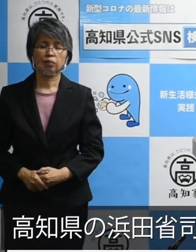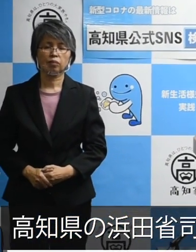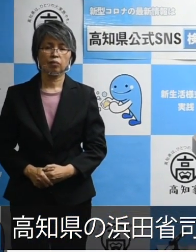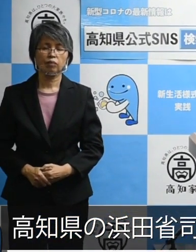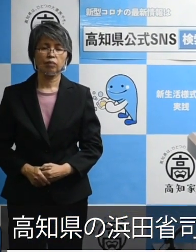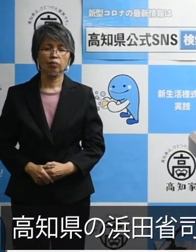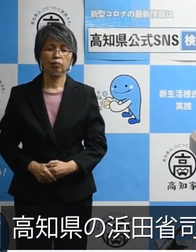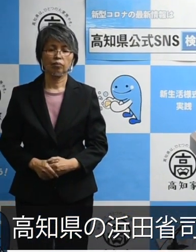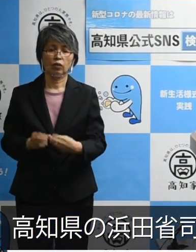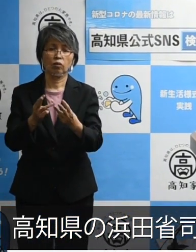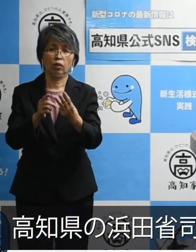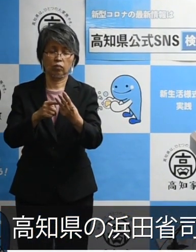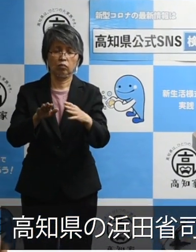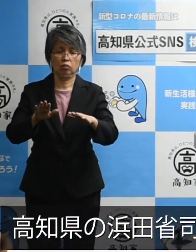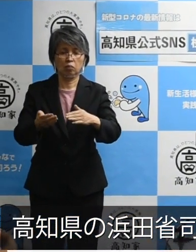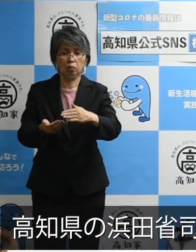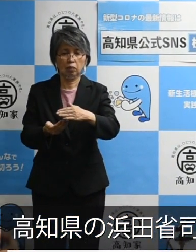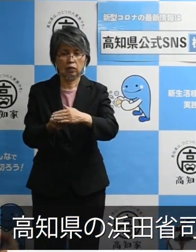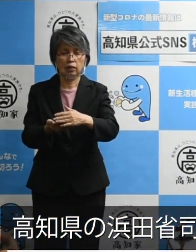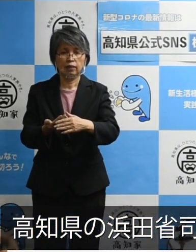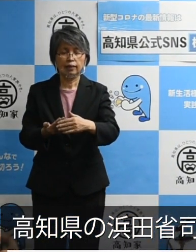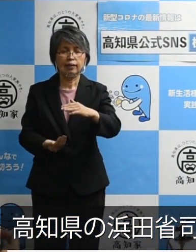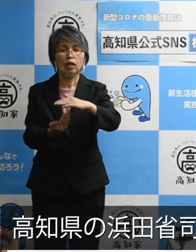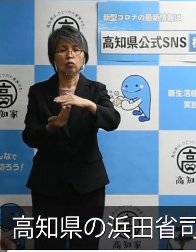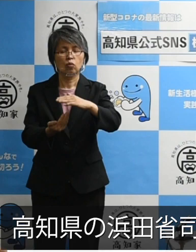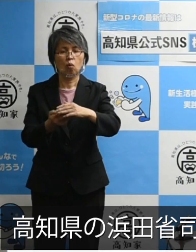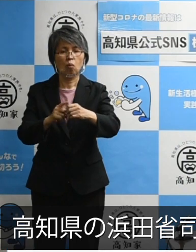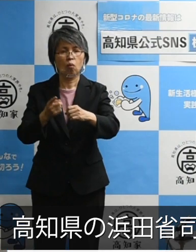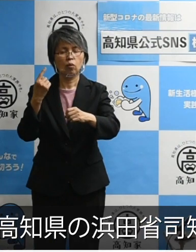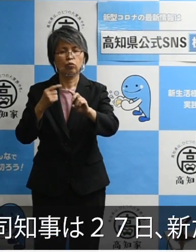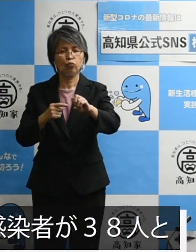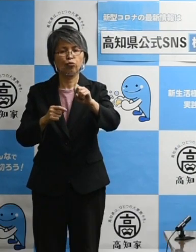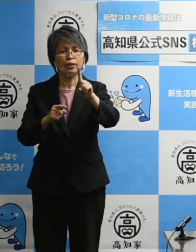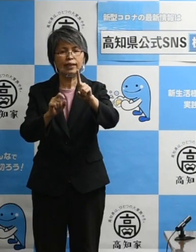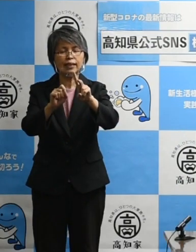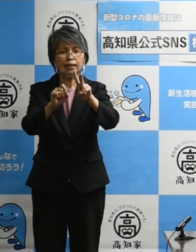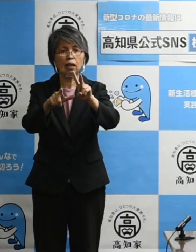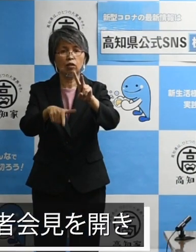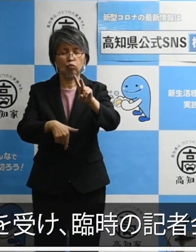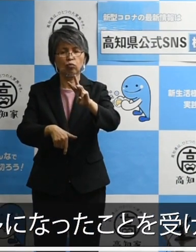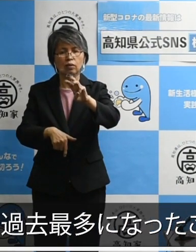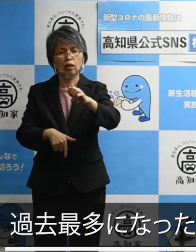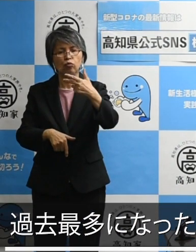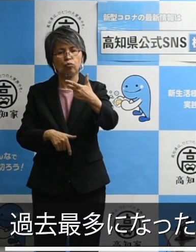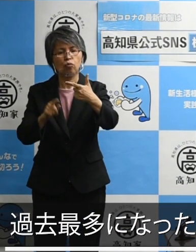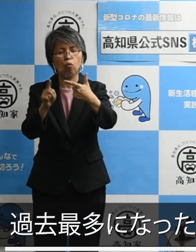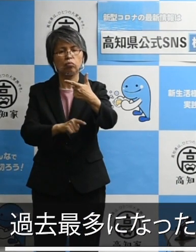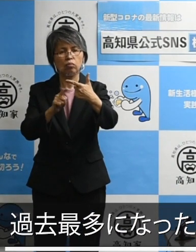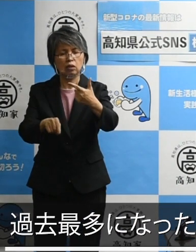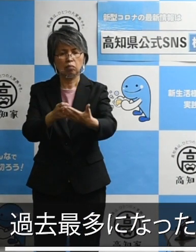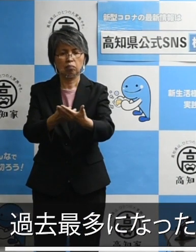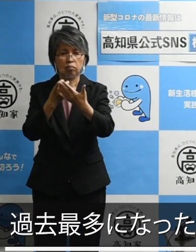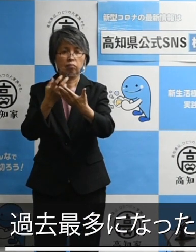これは今まで過去最高は昨年12月の15日の36人という数字でしたから